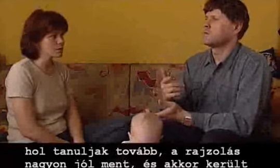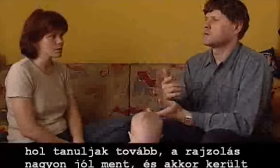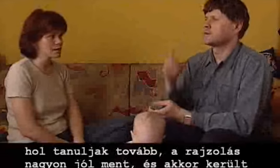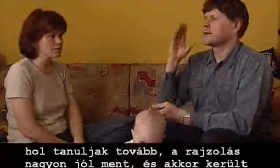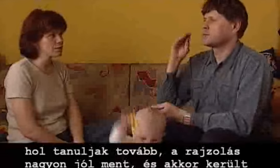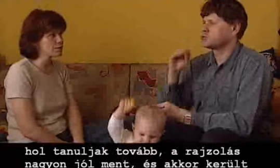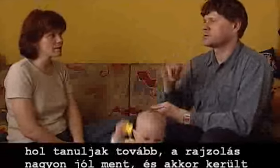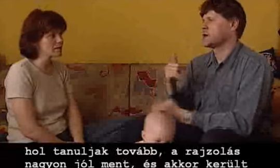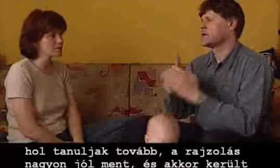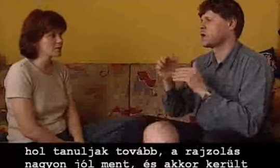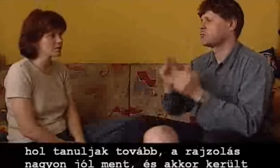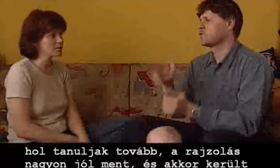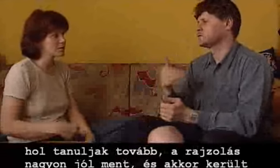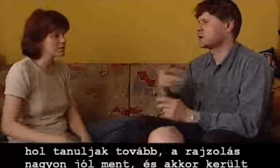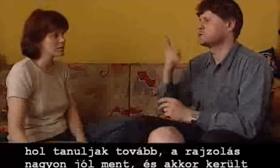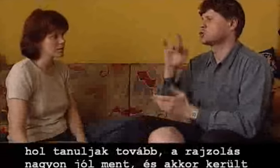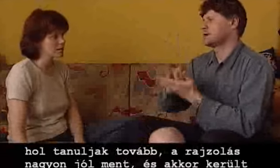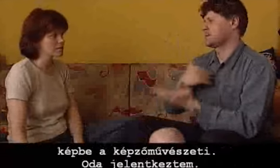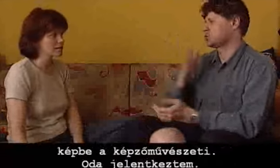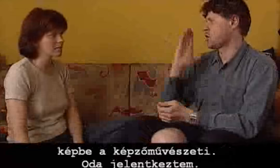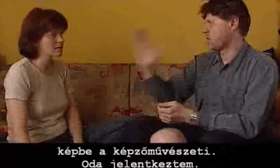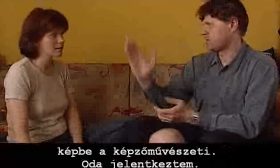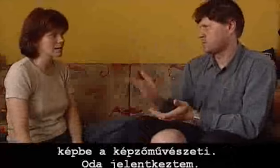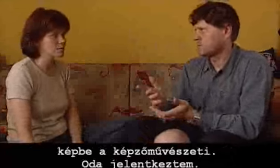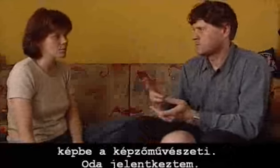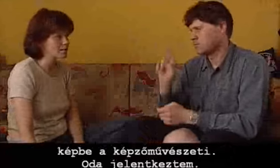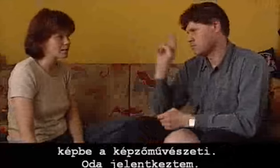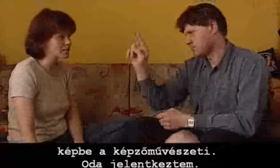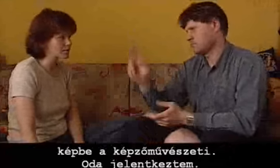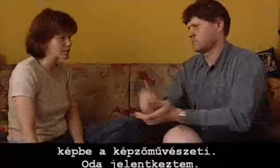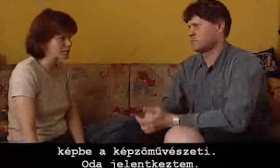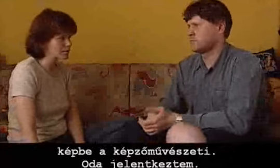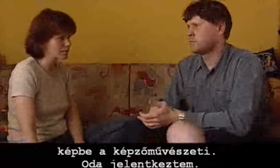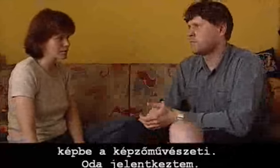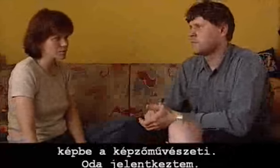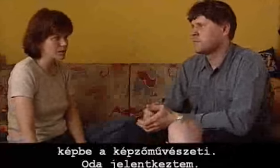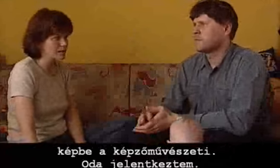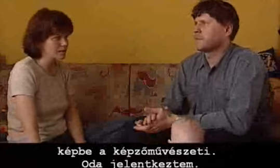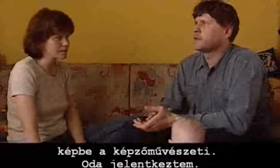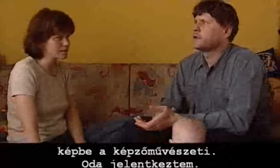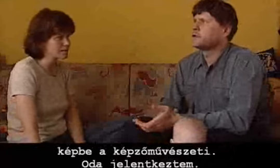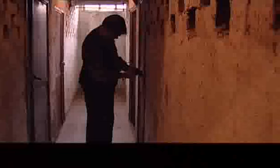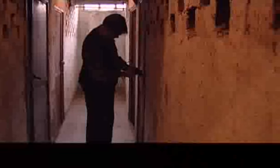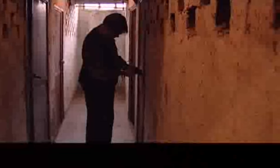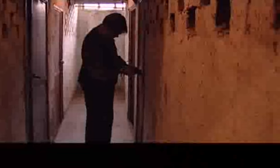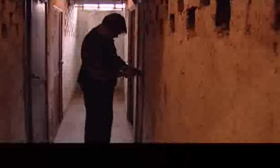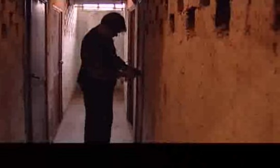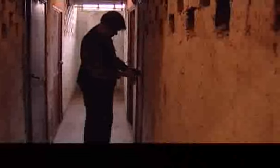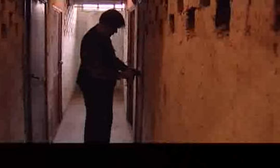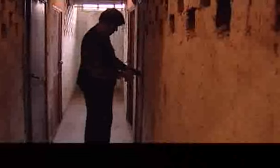A rajzolás nagyon jól ment, és akkor került képbe a képzőművészeti szakközépiskola, és oda jelentkeztem.